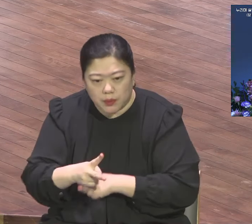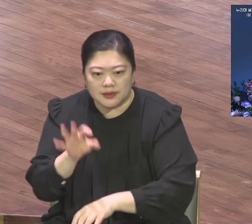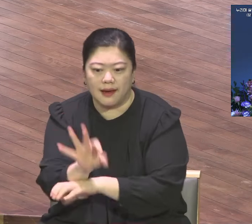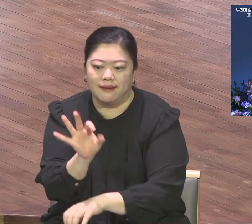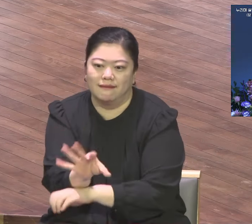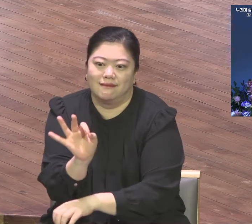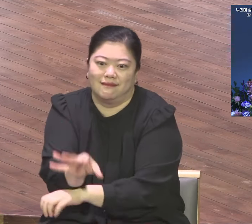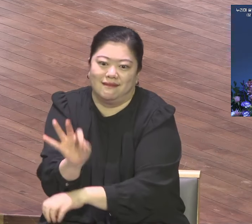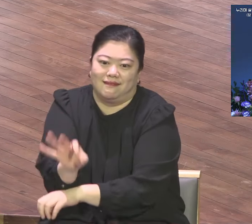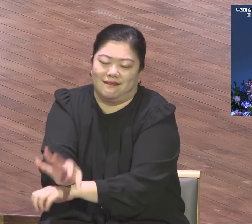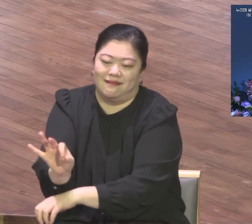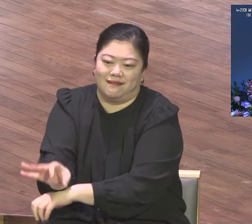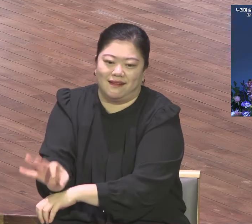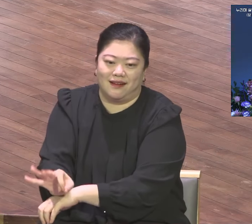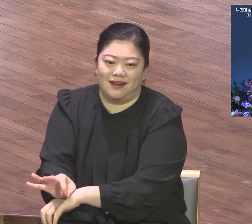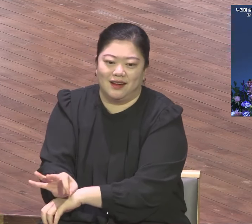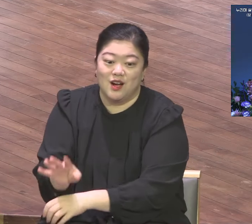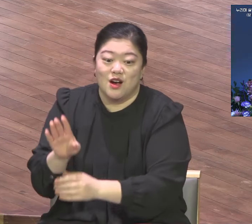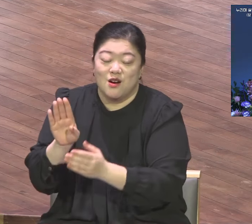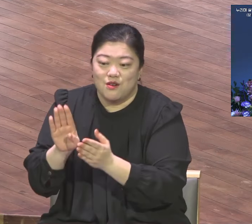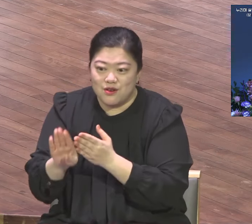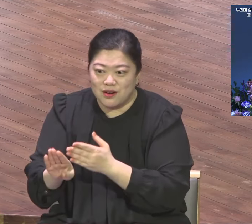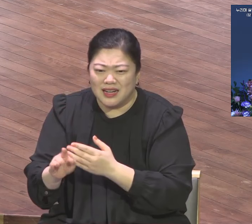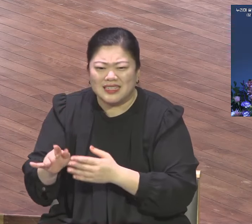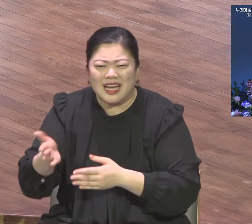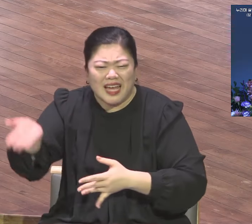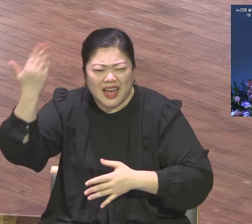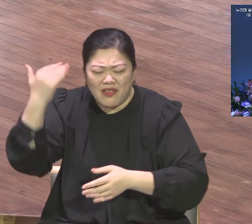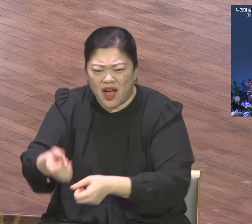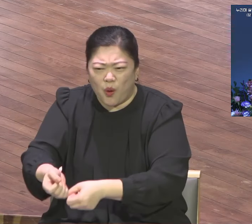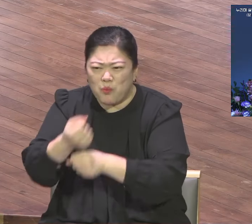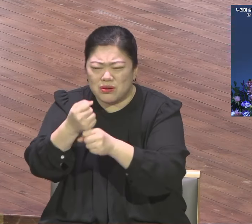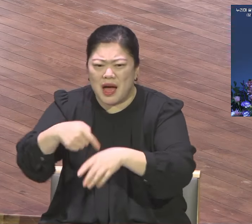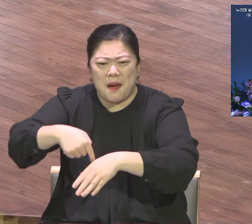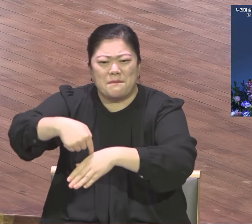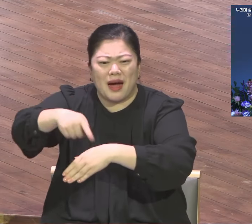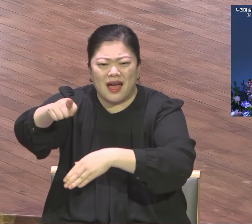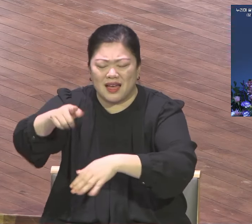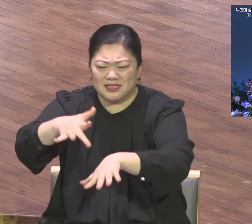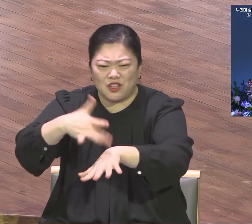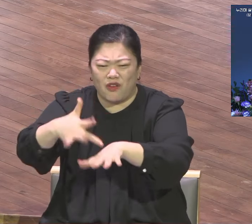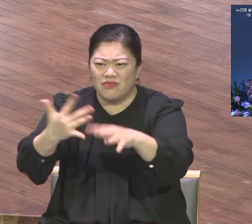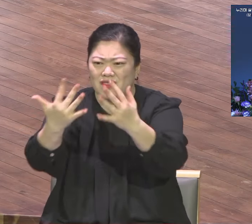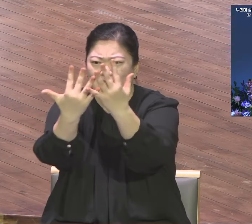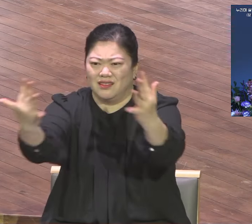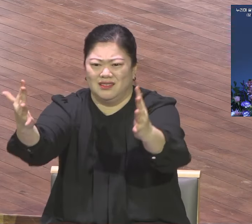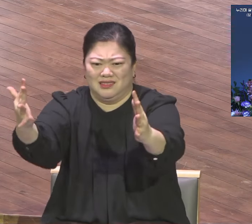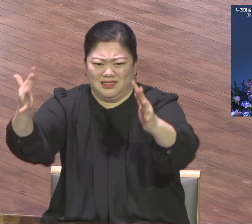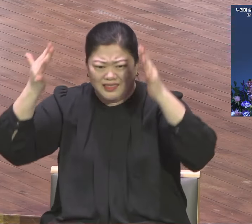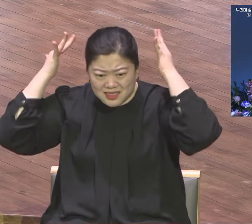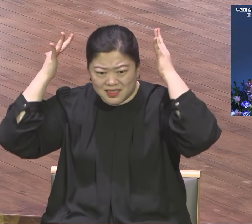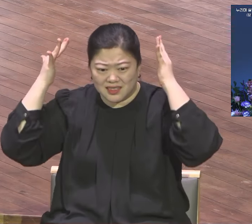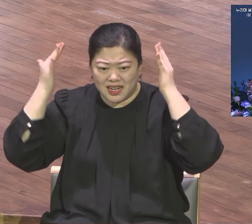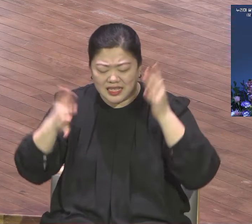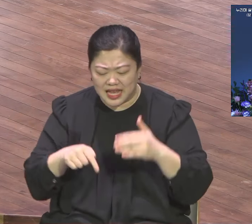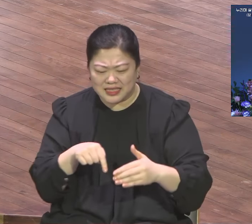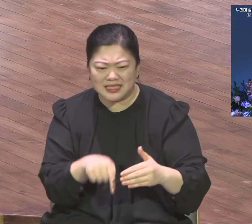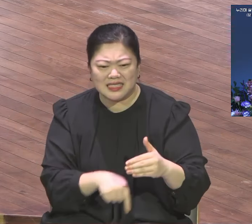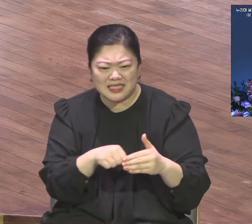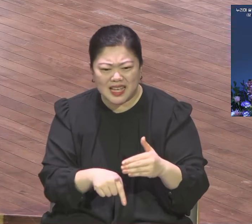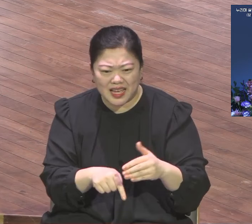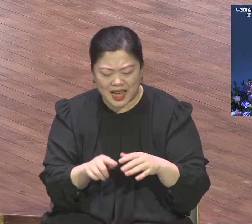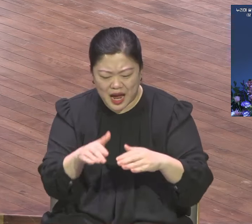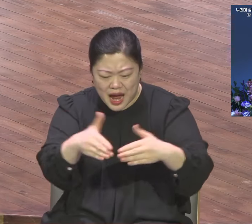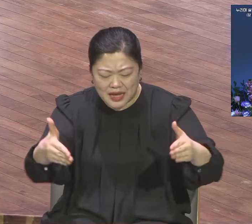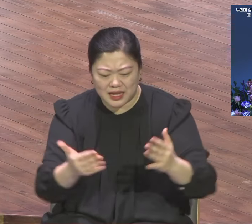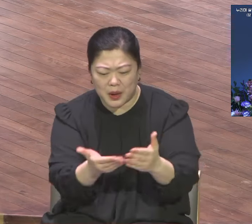또 다 이렇게 그냥 대중화가 돼가지고 그 골프 현장이었는데 아 이게 전부 다 교제가 되면서 우리